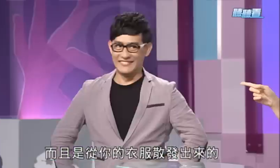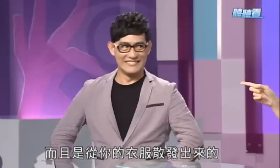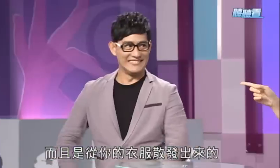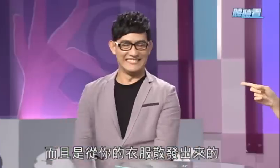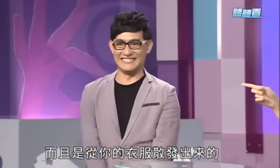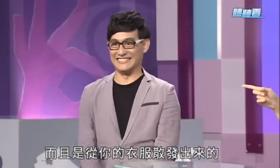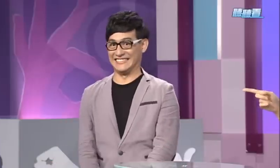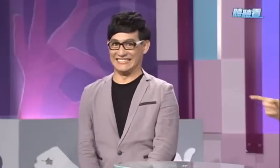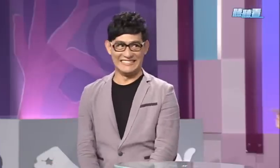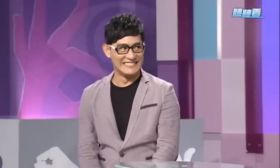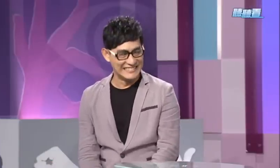耶。